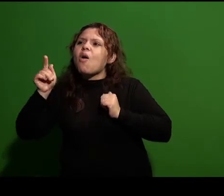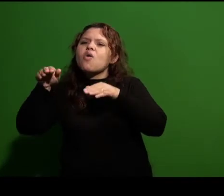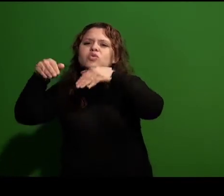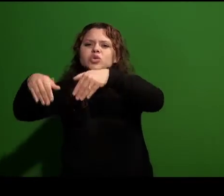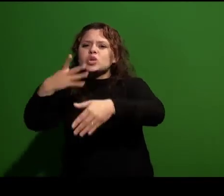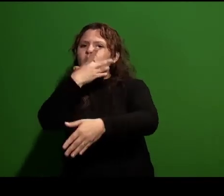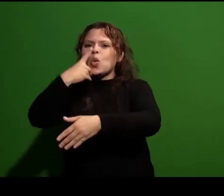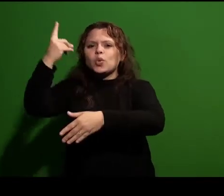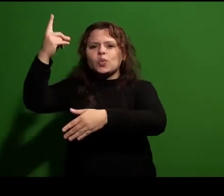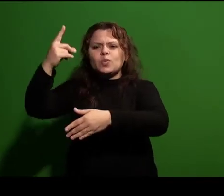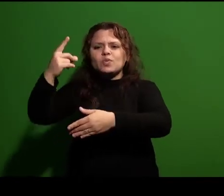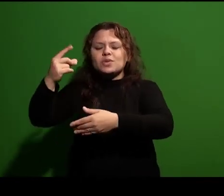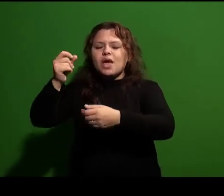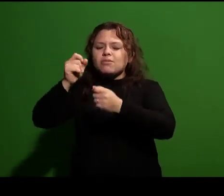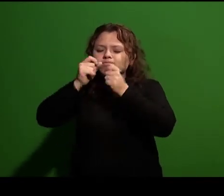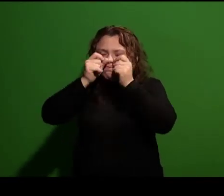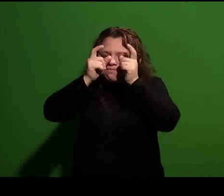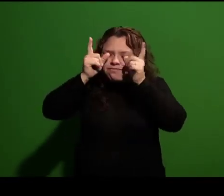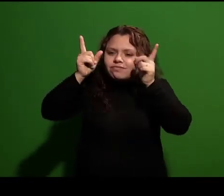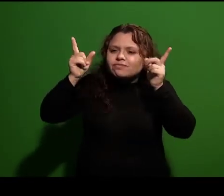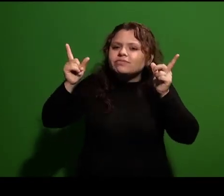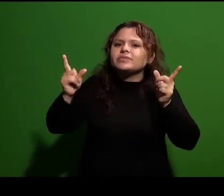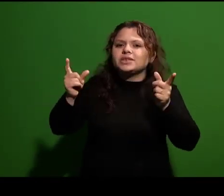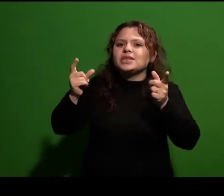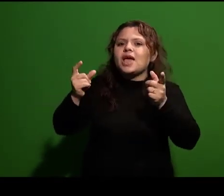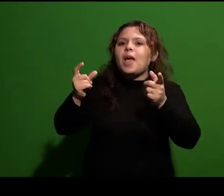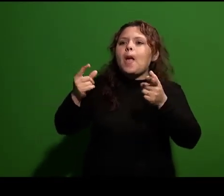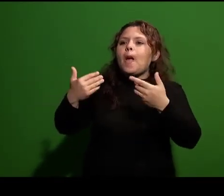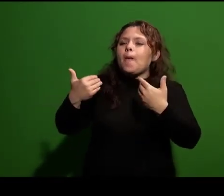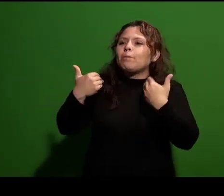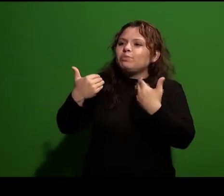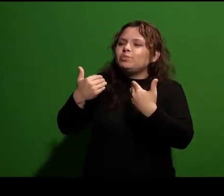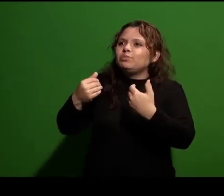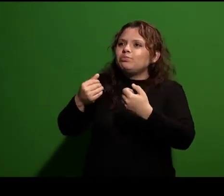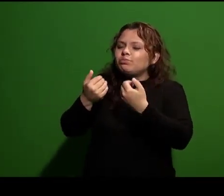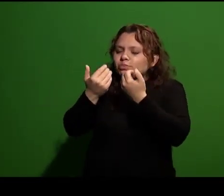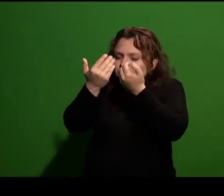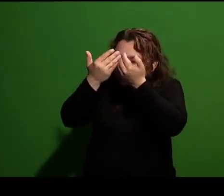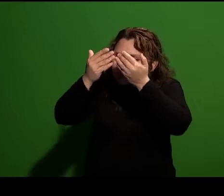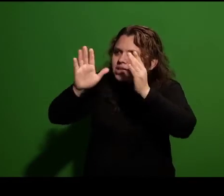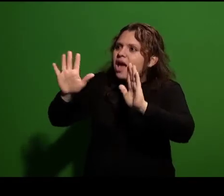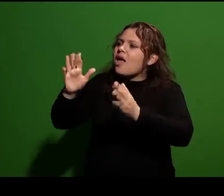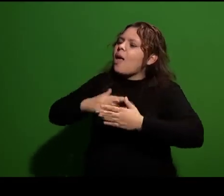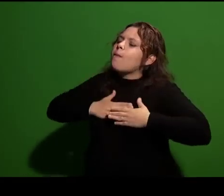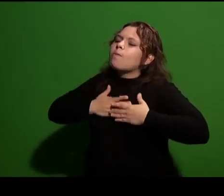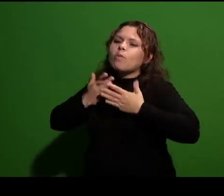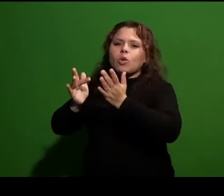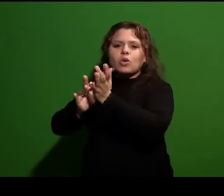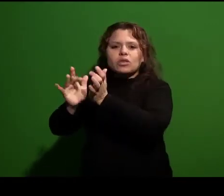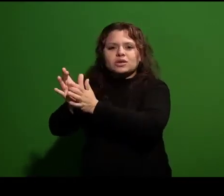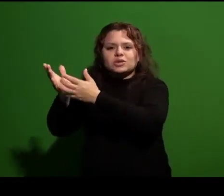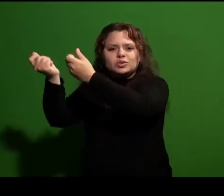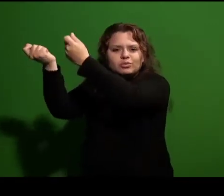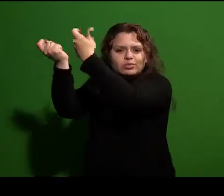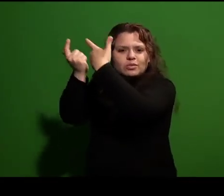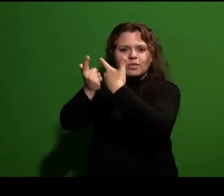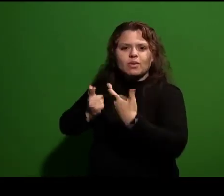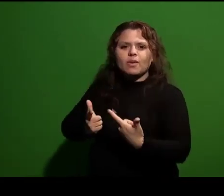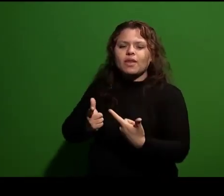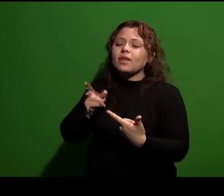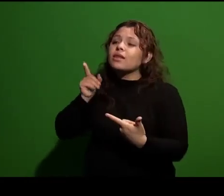para siempre. La mayor motivación para despertarnos del sueño espiritual es el amor inagotable de